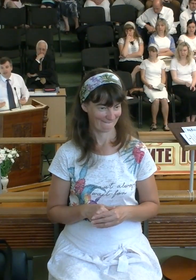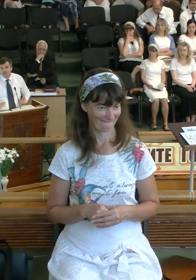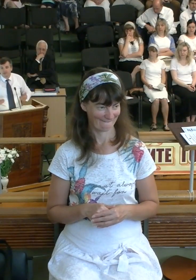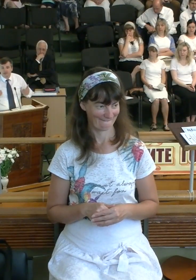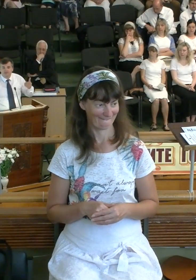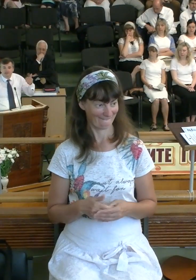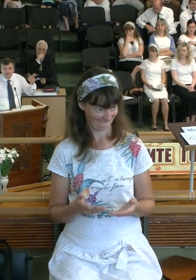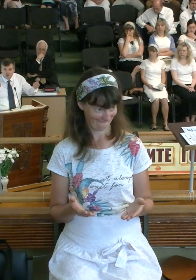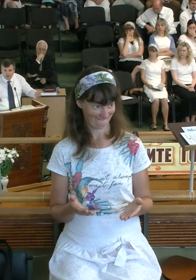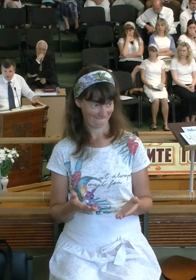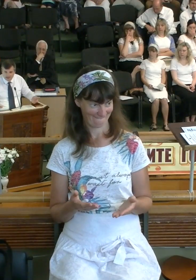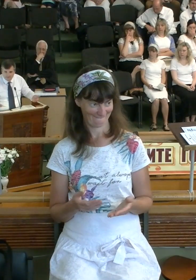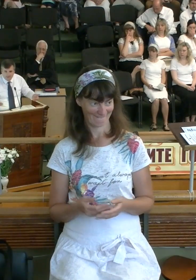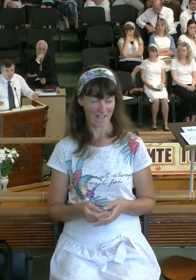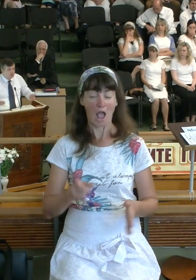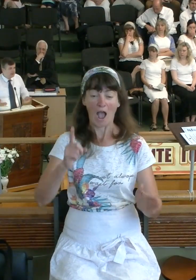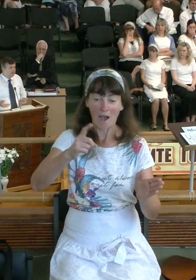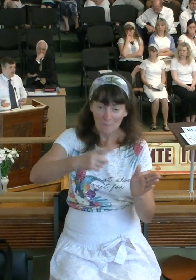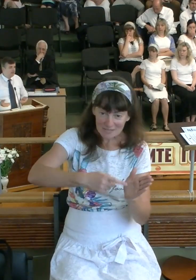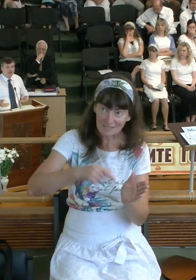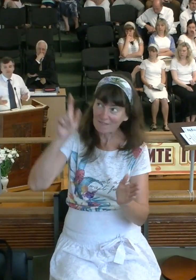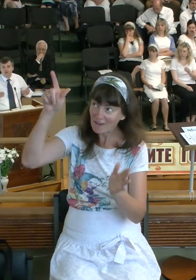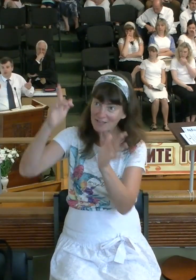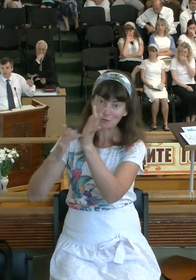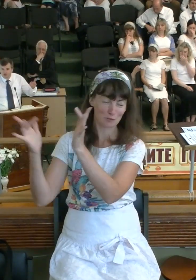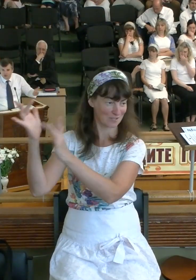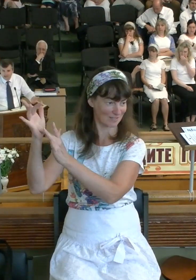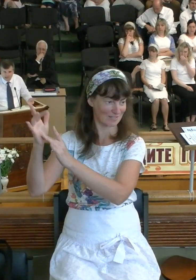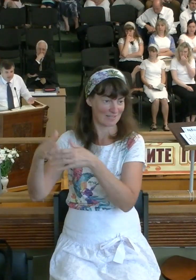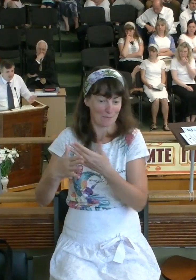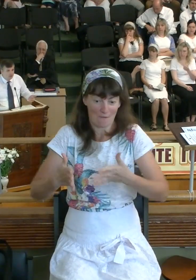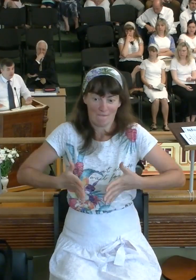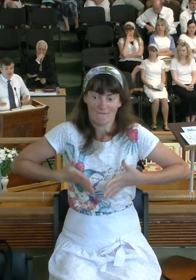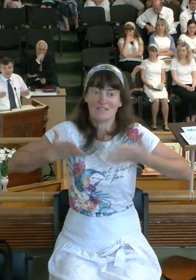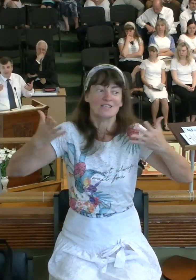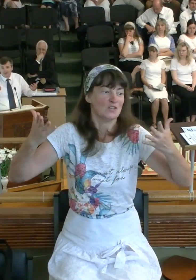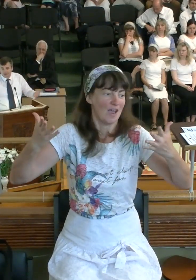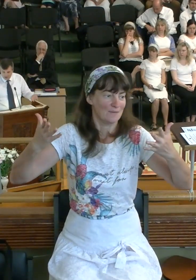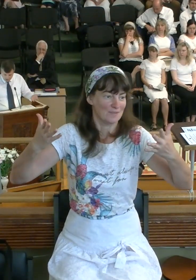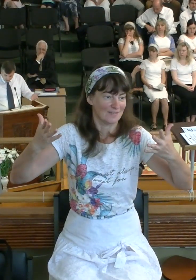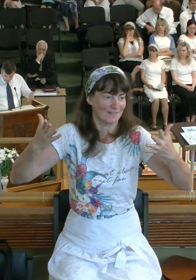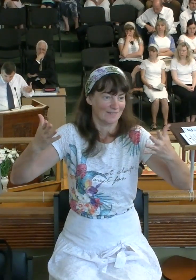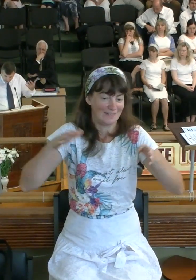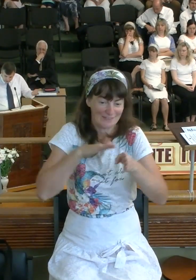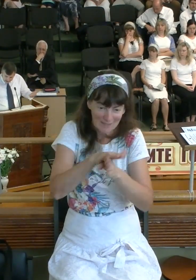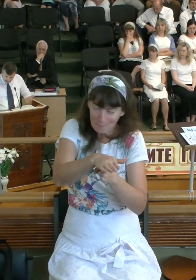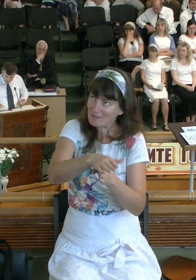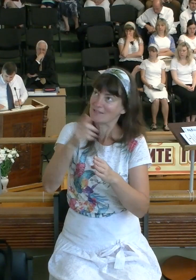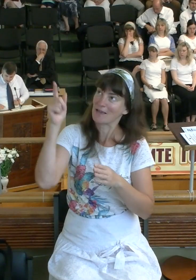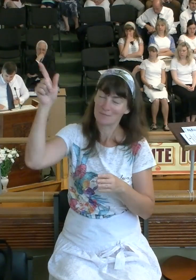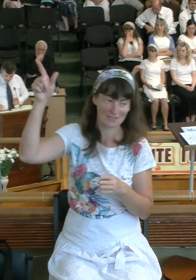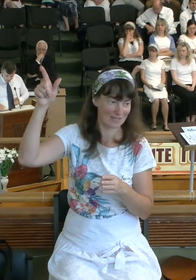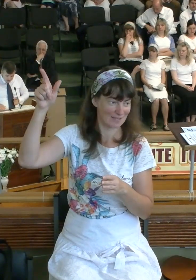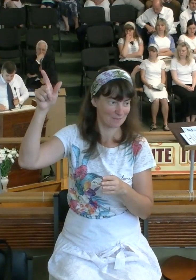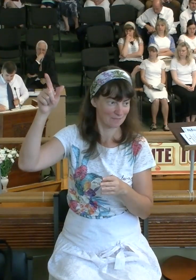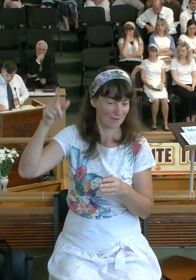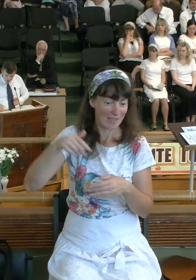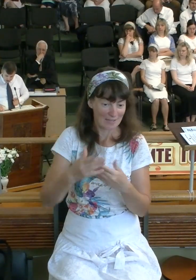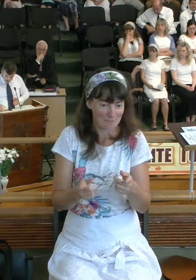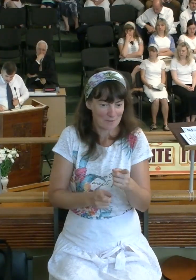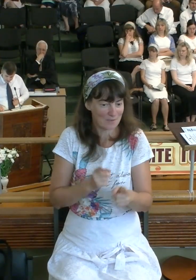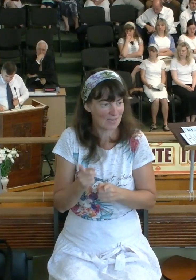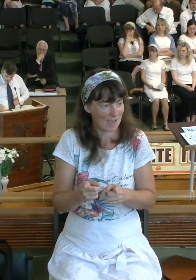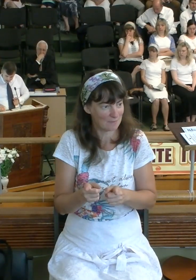мы начинаем им восхищаться. Он захватывает всю нашу жизнь. Он делает это в нас с вами, Он